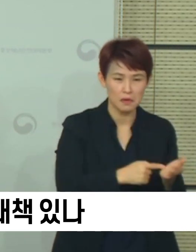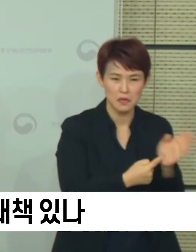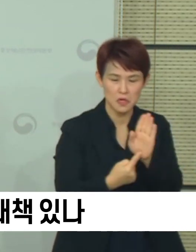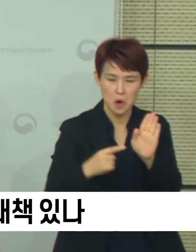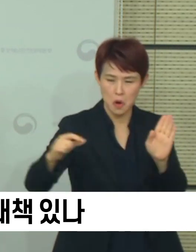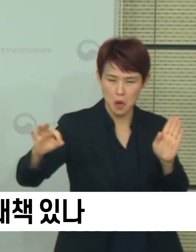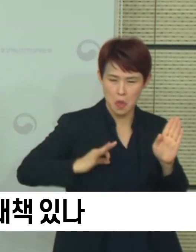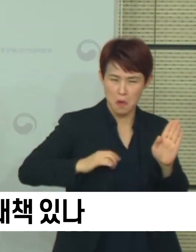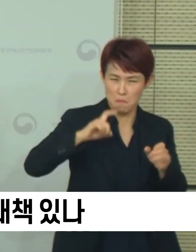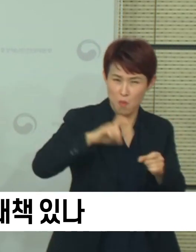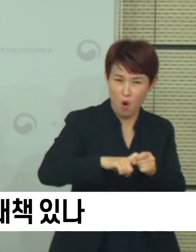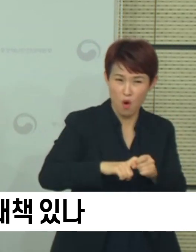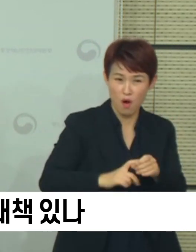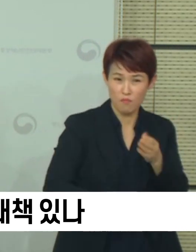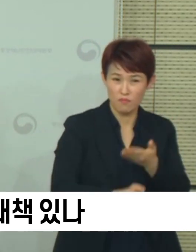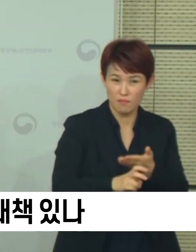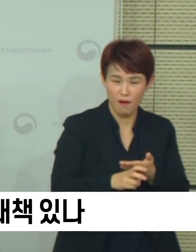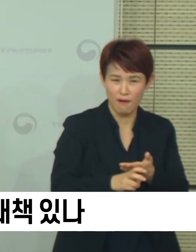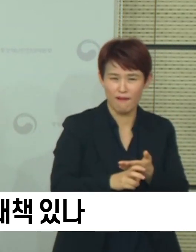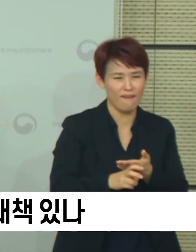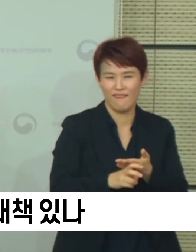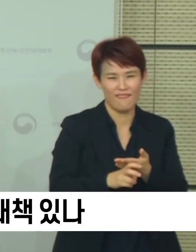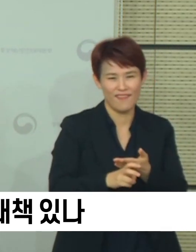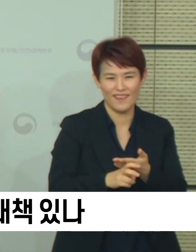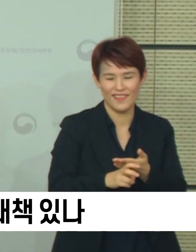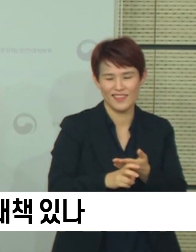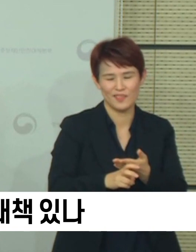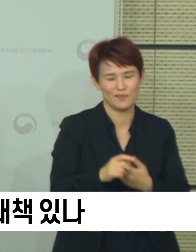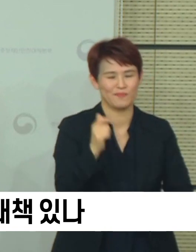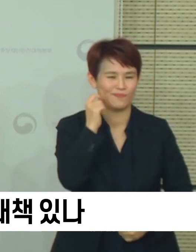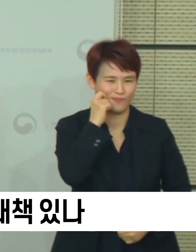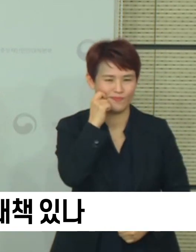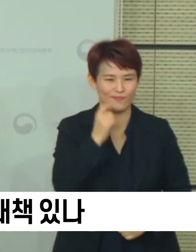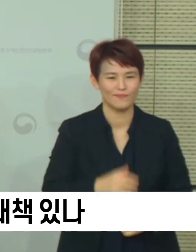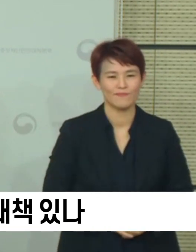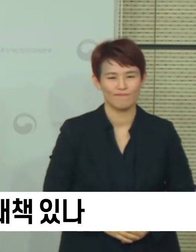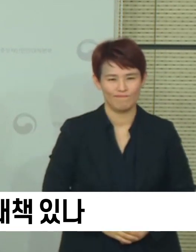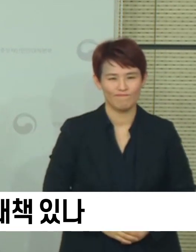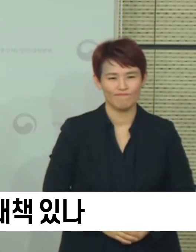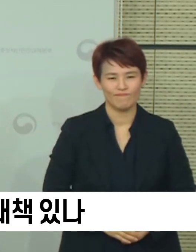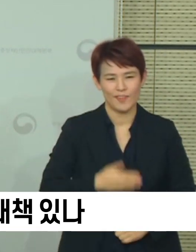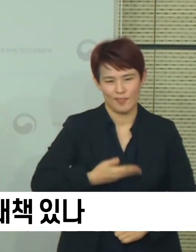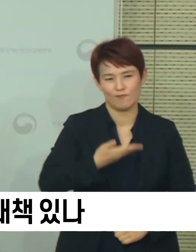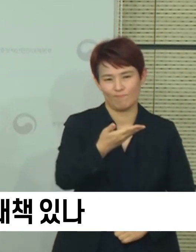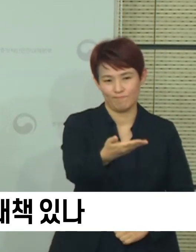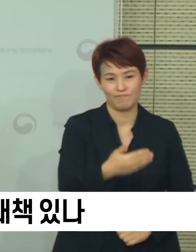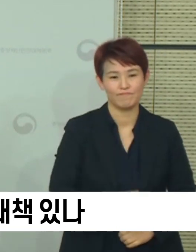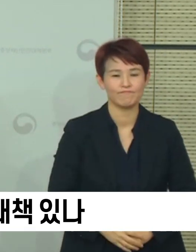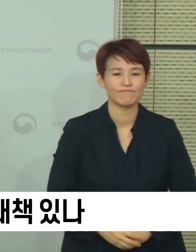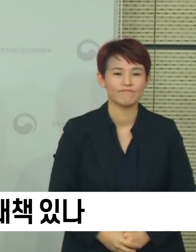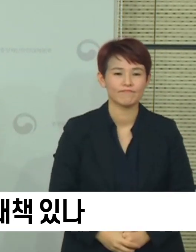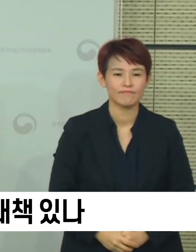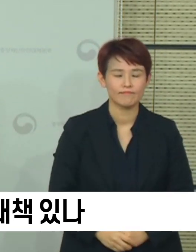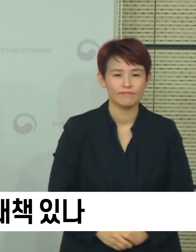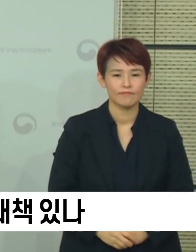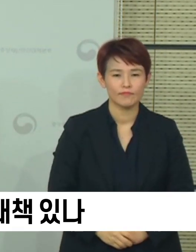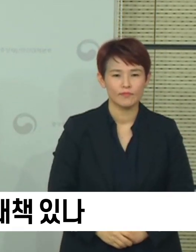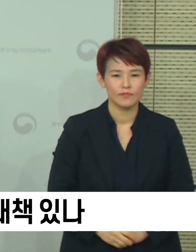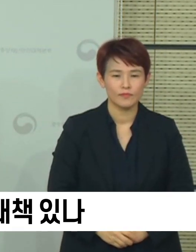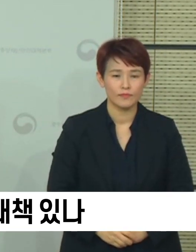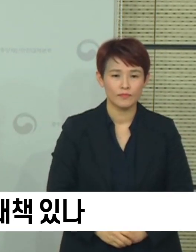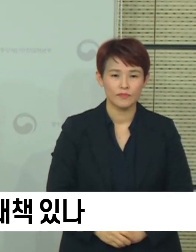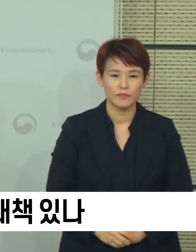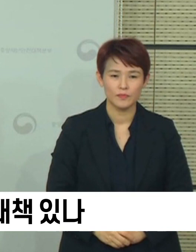이익을 불법적으로 취할 수 있는 가능성은 원천적으로 차단된다라는 점을 다시 한번 말씀을 드립니다.